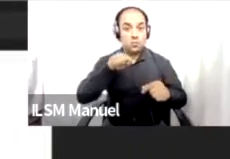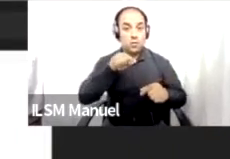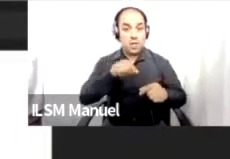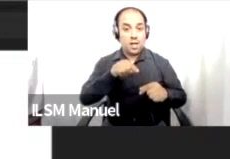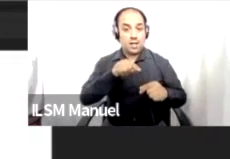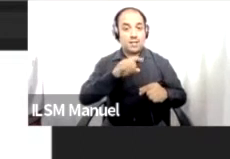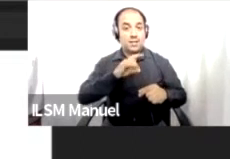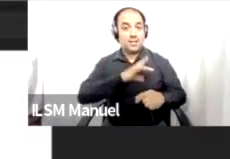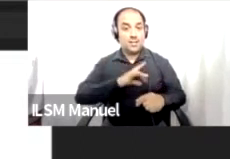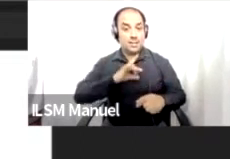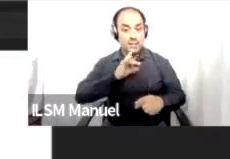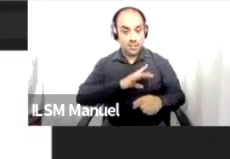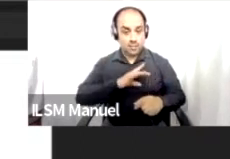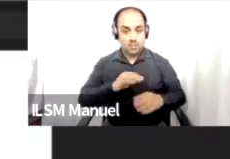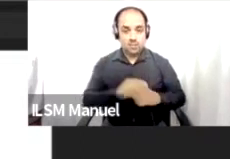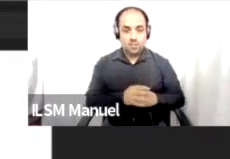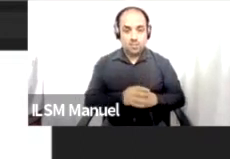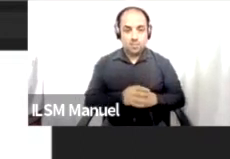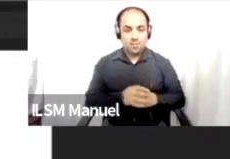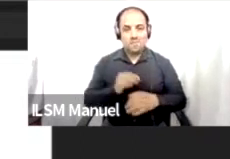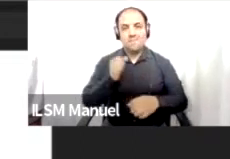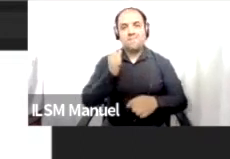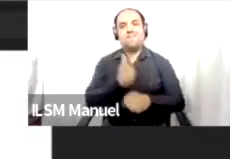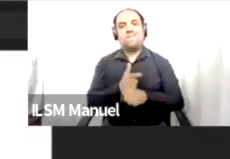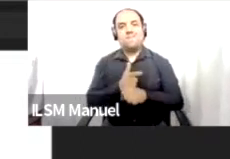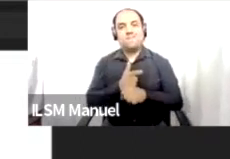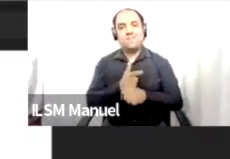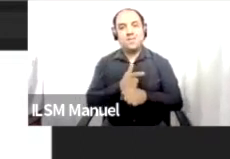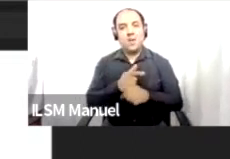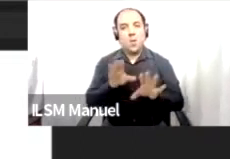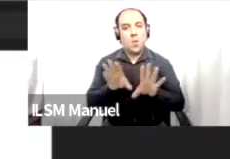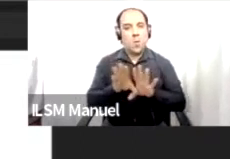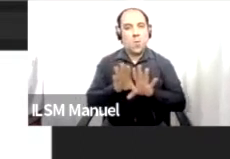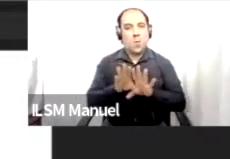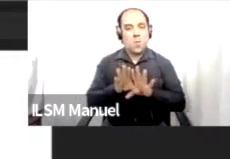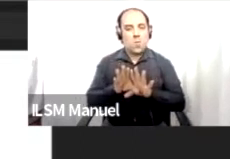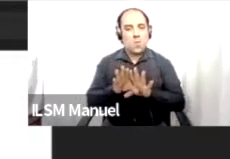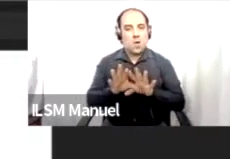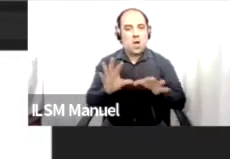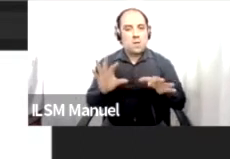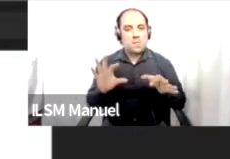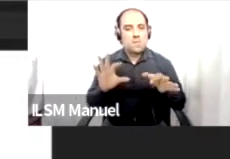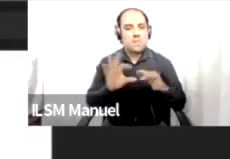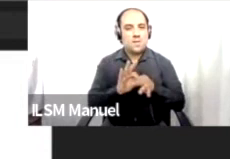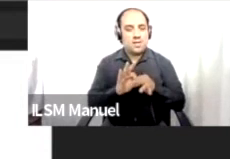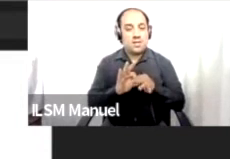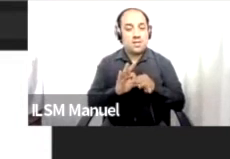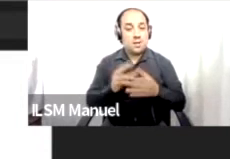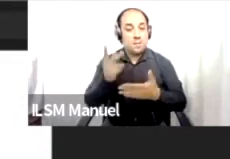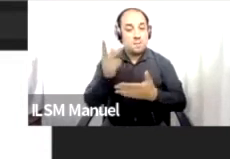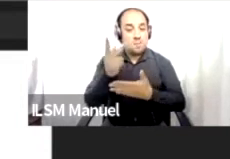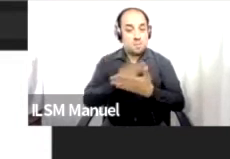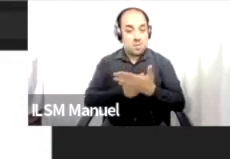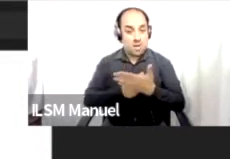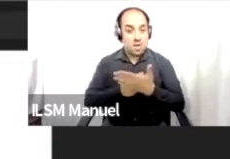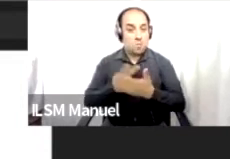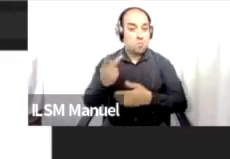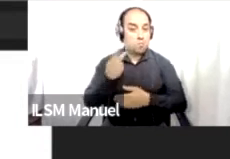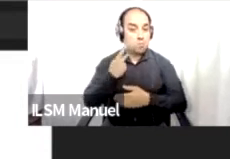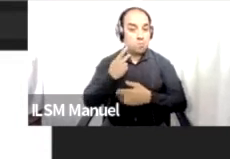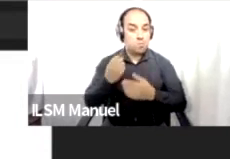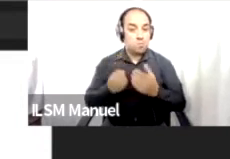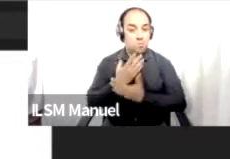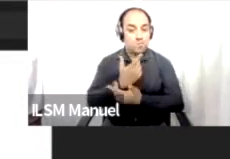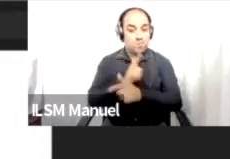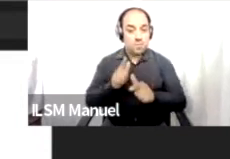Y pues ahí encontramos como ese guiño, ¿no? Entre lo que implica el modelo neoliberal y este modelo Teletón